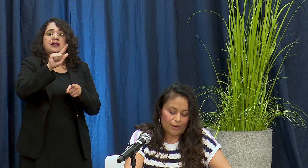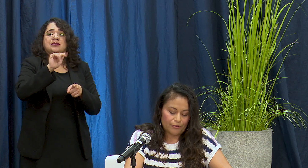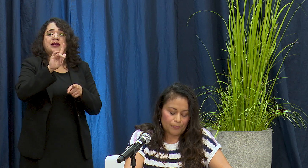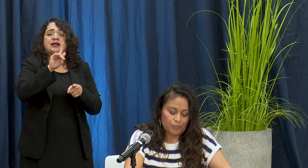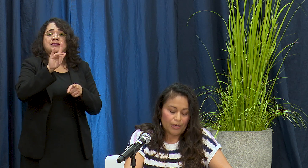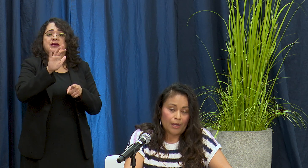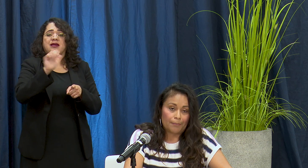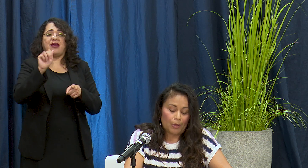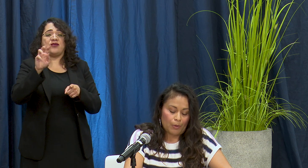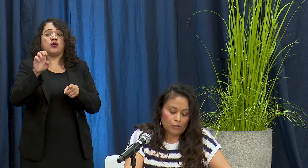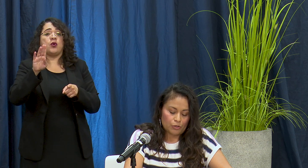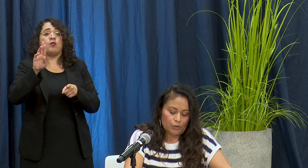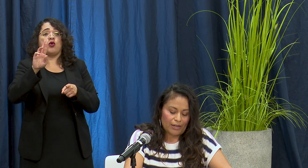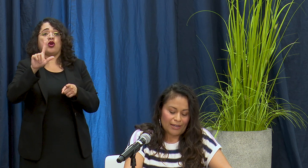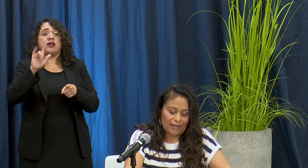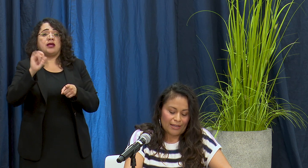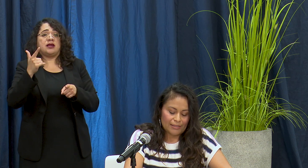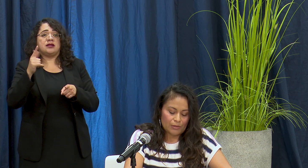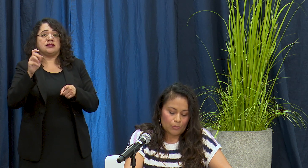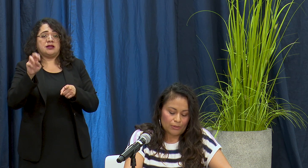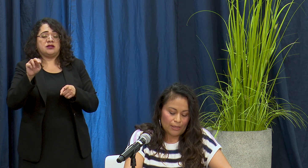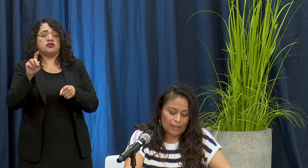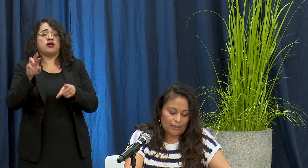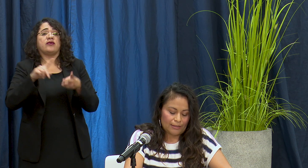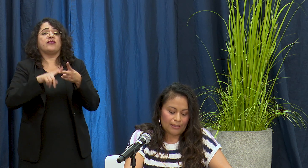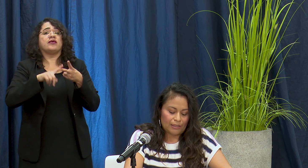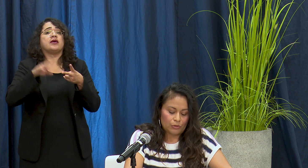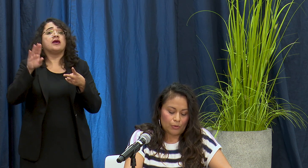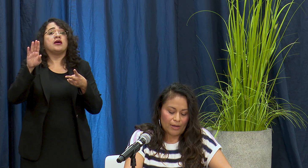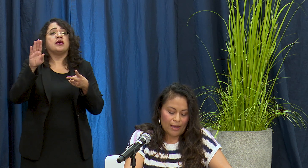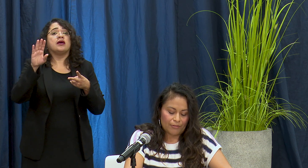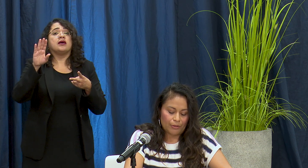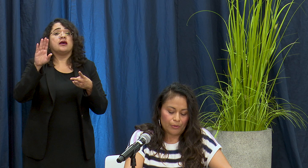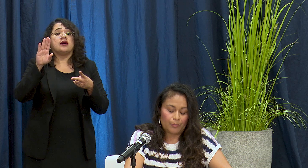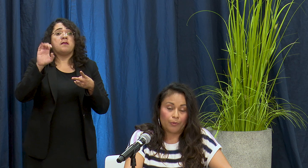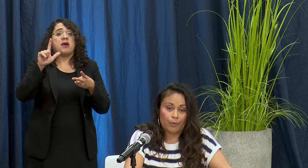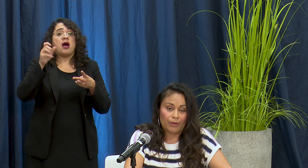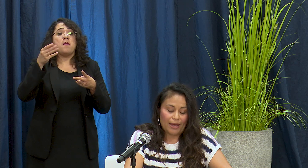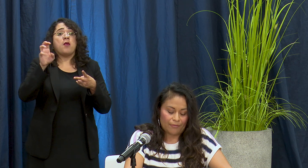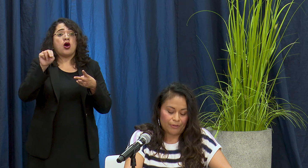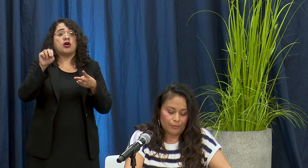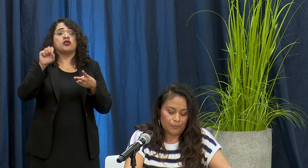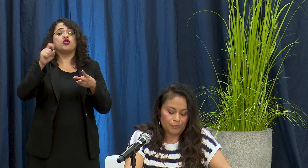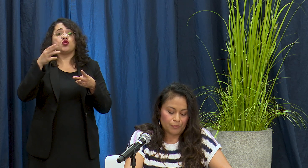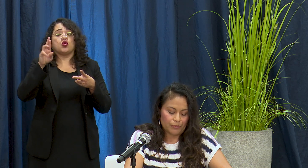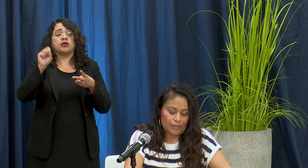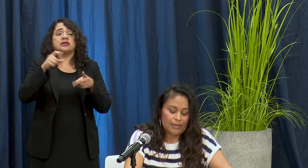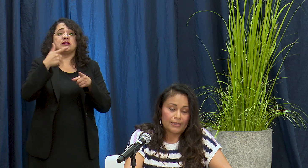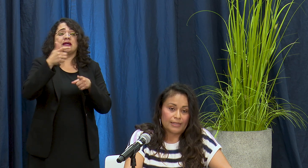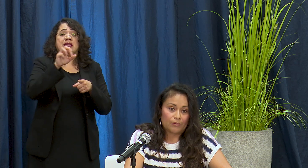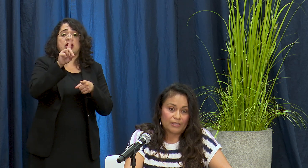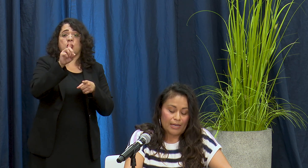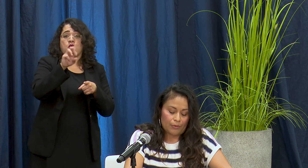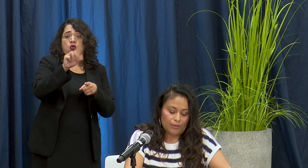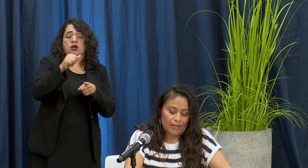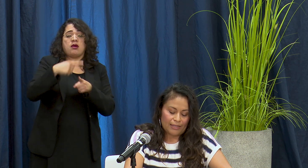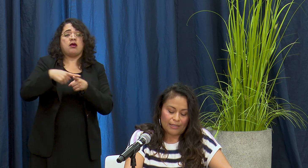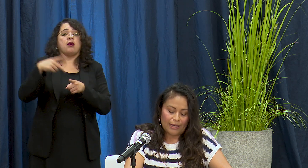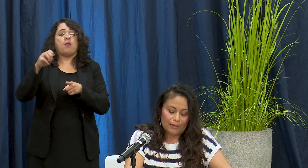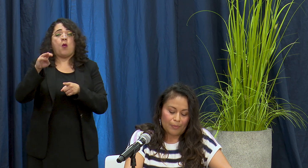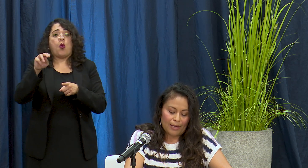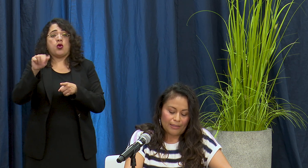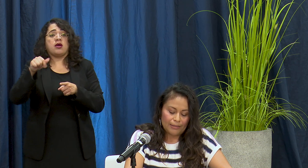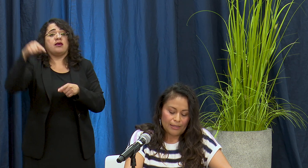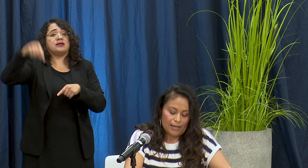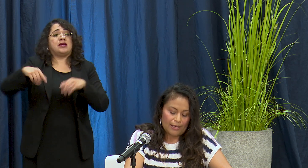Hall Drive, Belmont Shore en la calle Segunda entre Glendora Avenue y Pomona Avenue, Downtown en